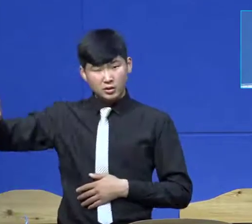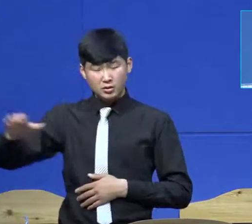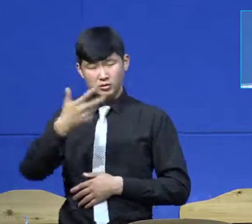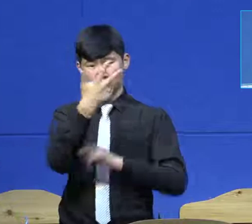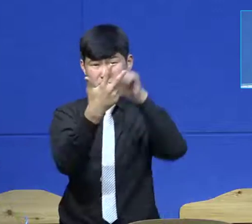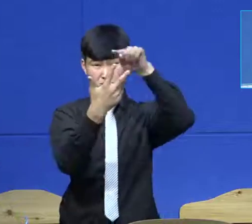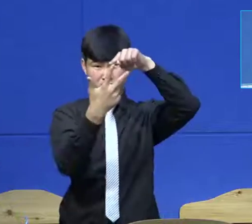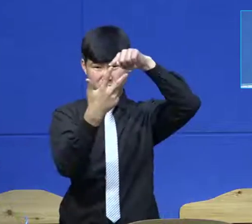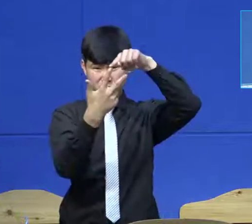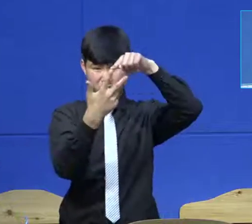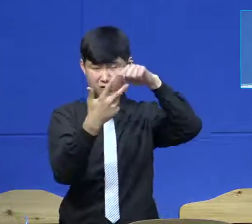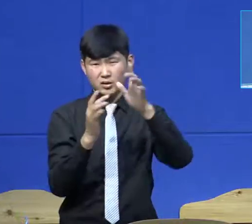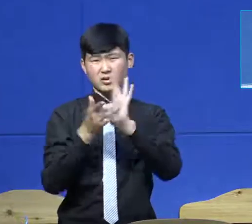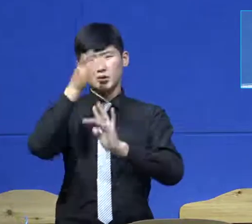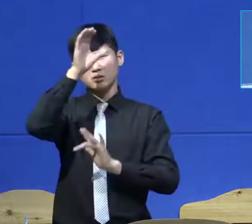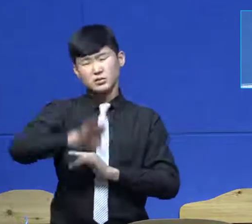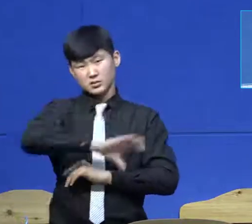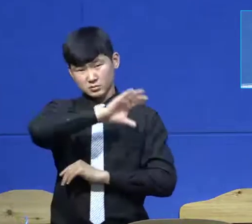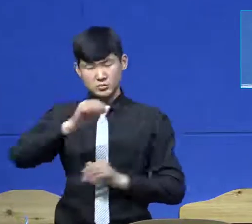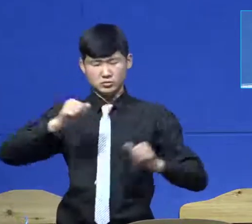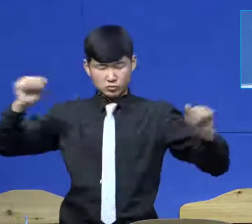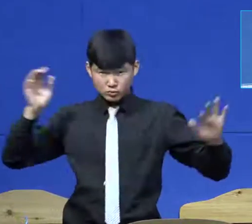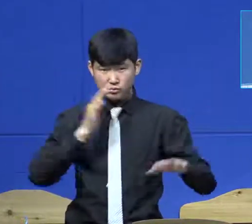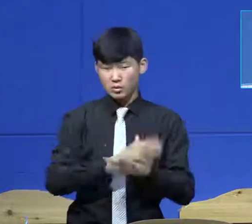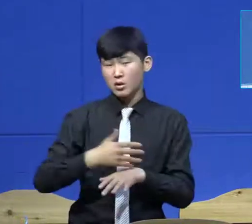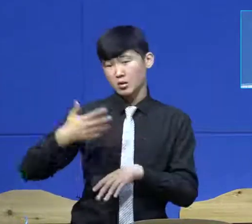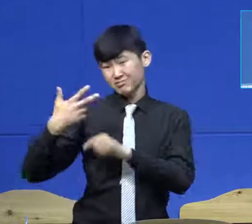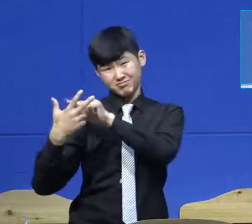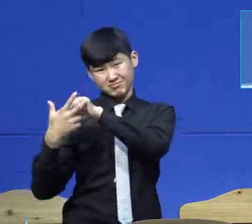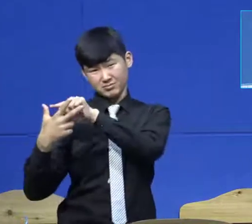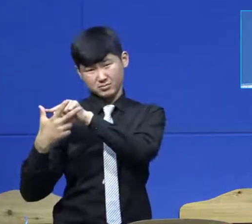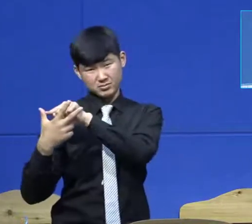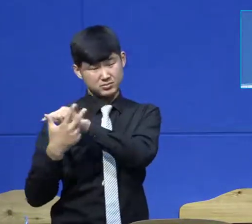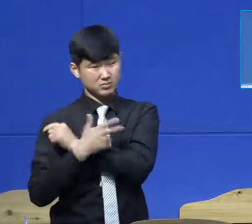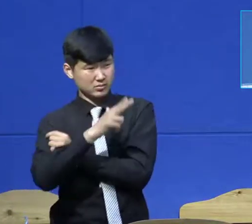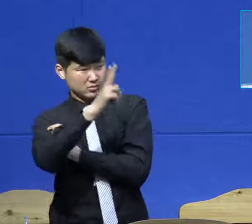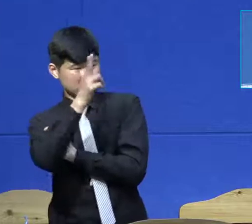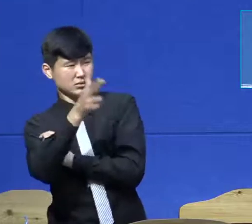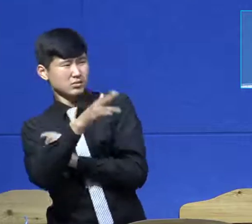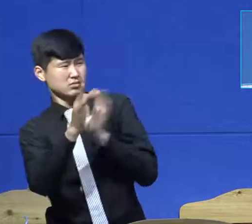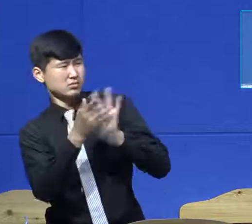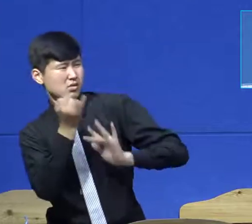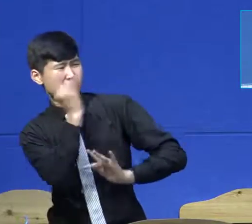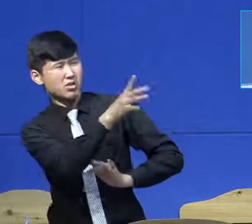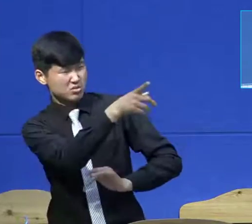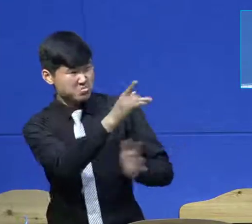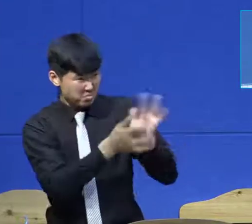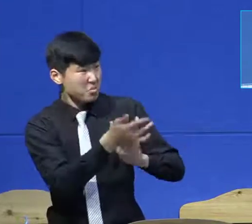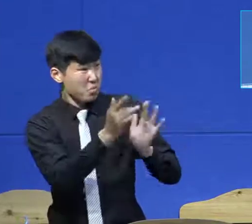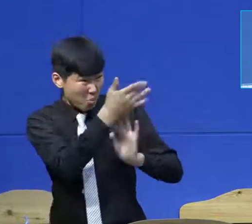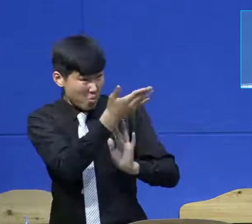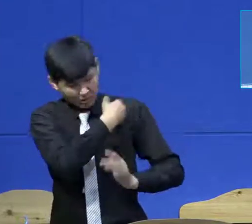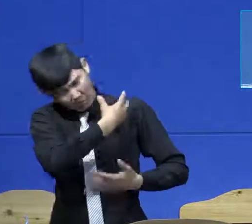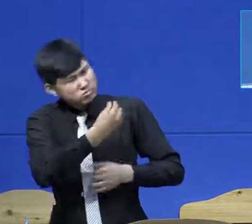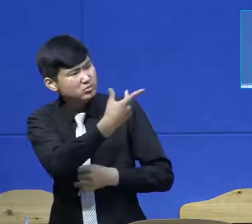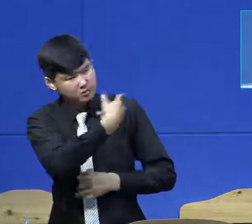цовдлогдсон. Нэг дээрэмчин нь эцсийн мөч хүртлээр эсэргүүцэж байгаад эзэн Есүс ч гэсэн та бурхны хүмүү юм бол өөрийгөө буулгаж